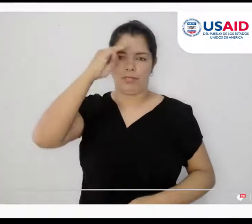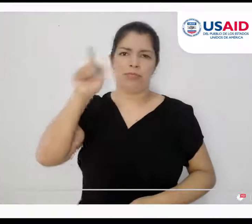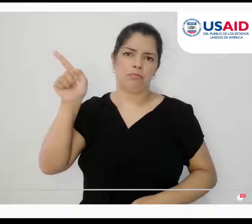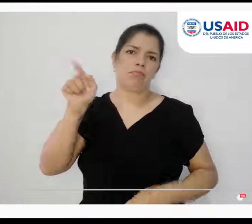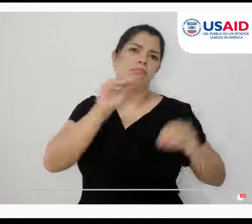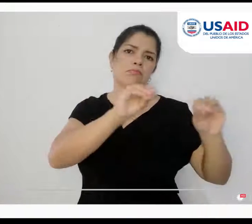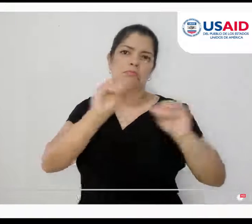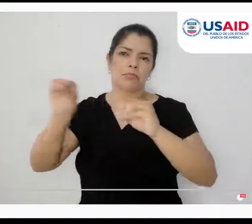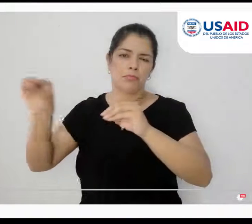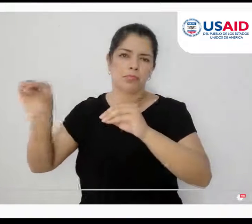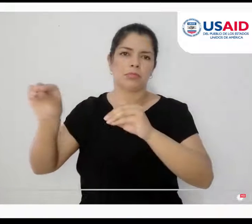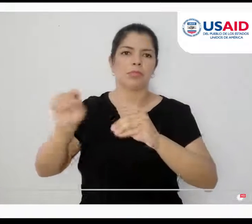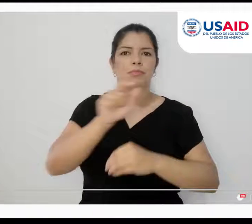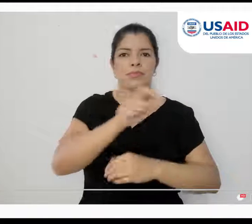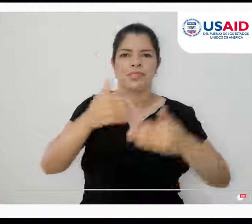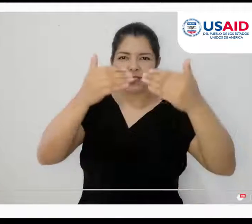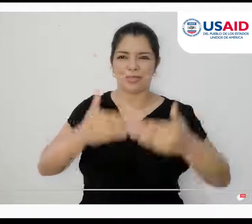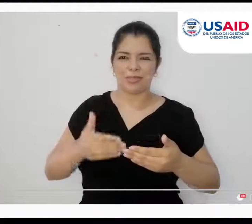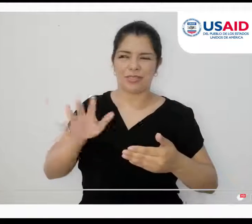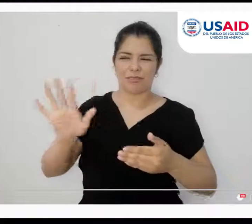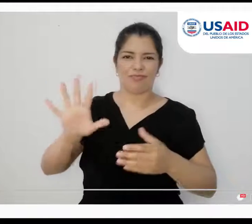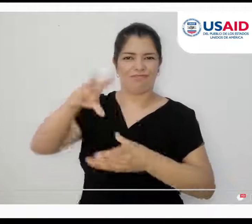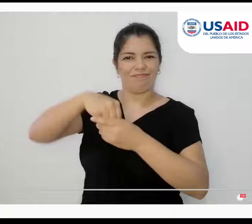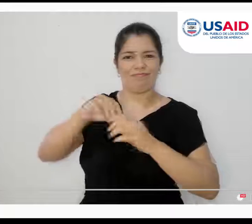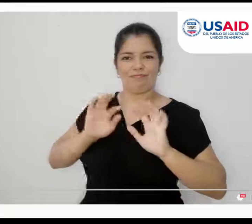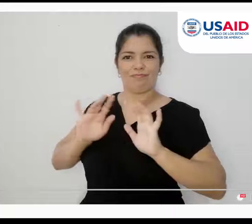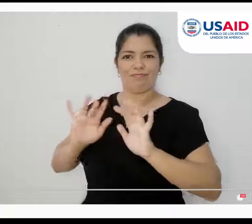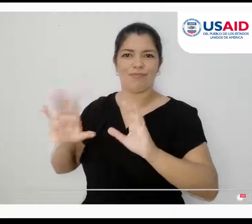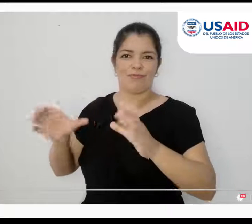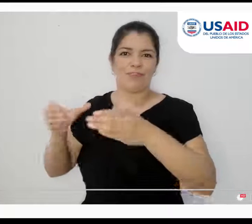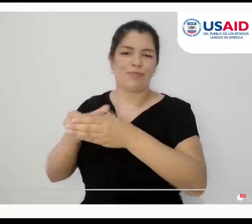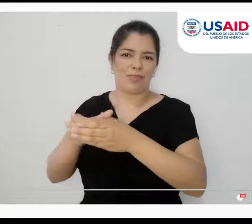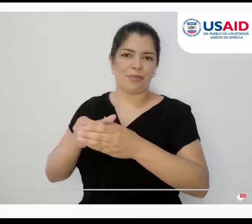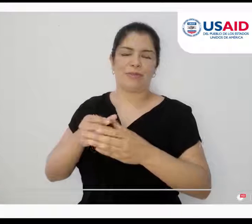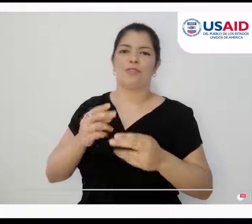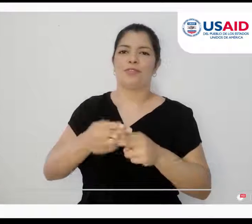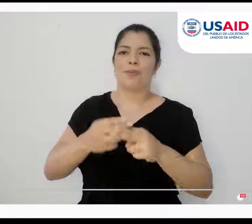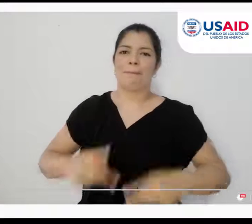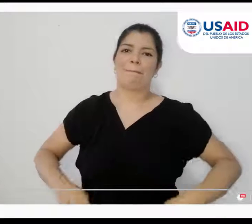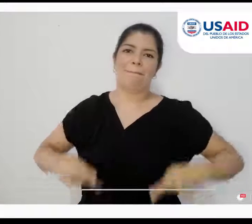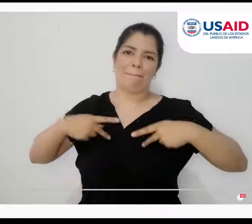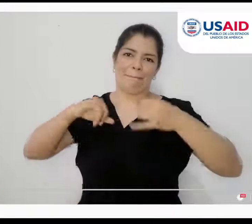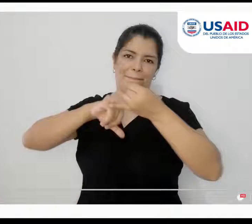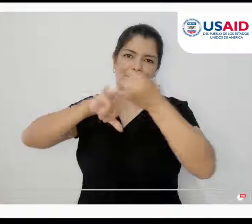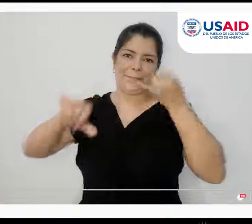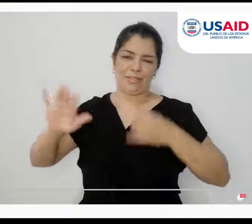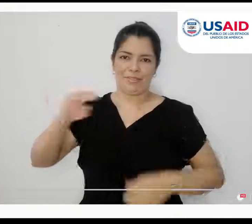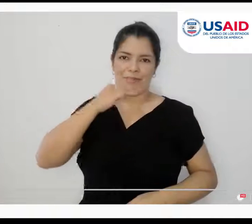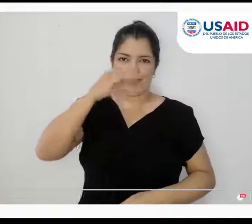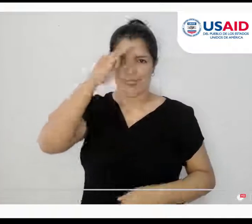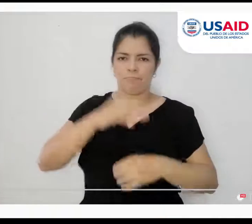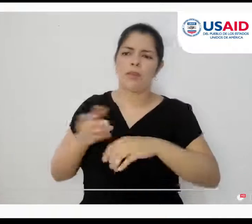para personas con discapacidad en el movimiento Vida Independiente de la capital del Valle de Aburrá y ha trabajado con